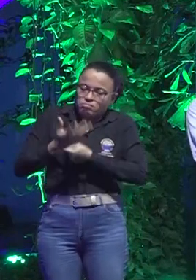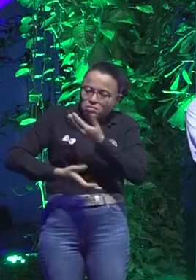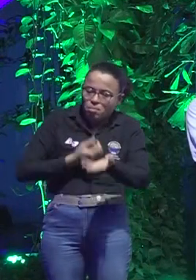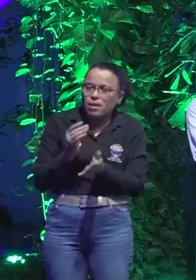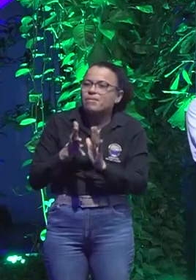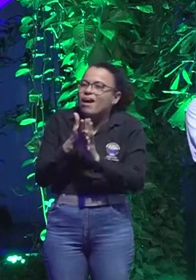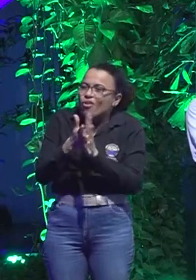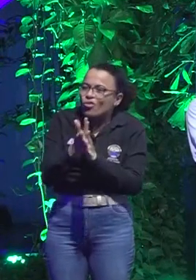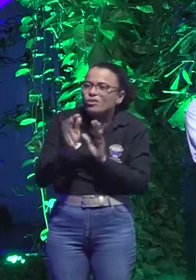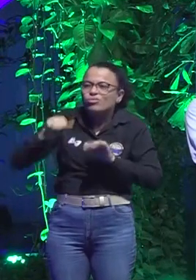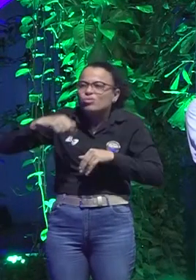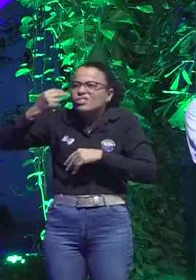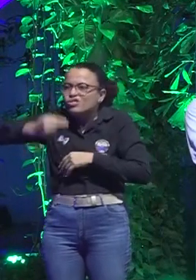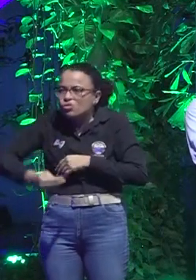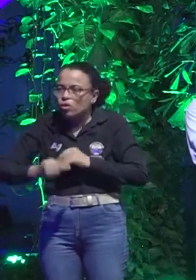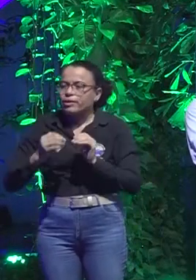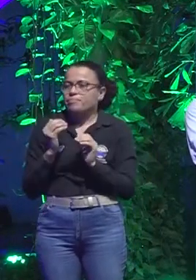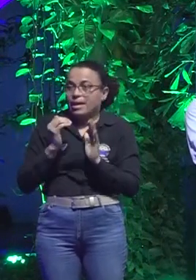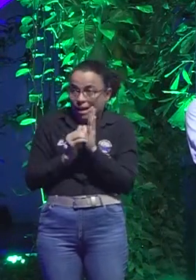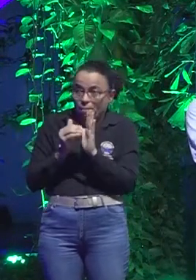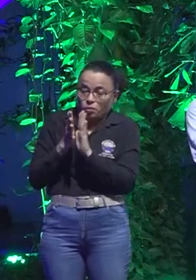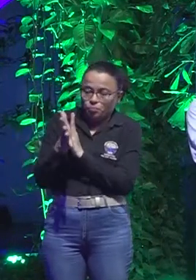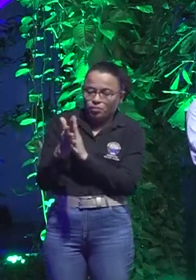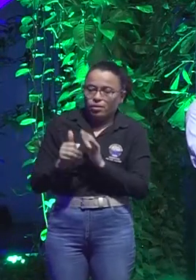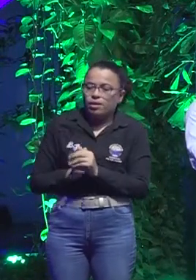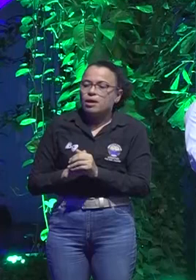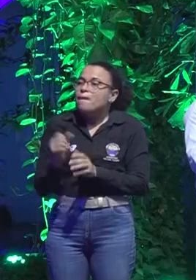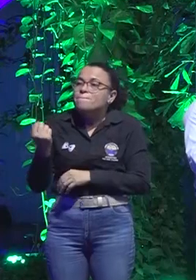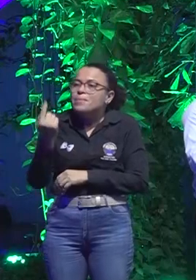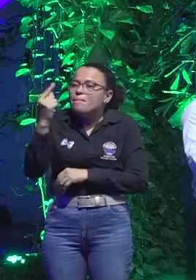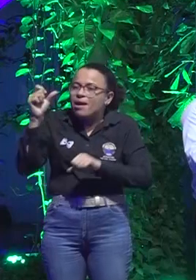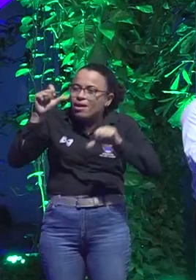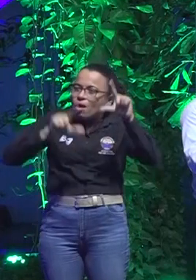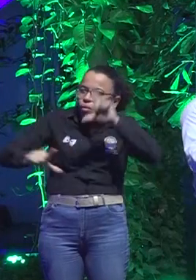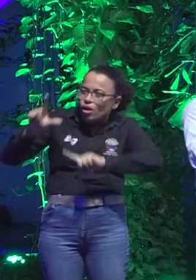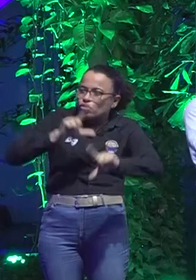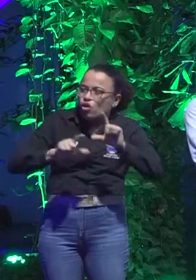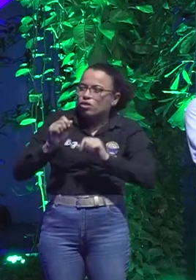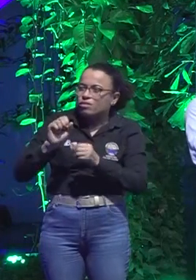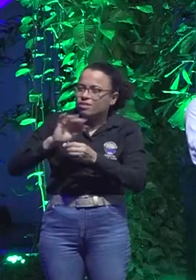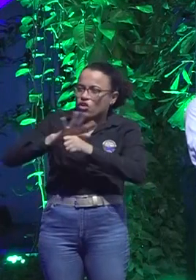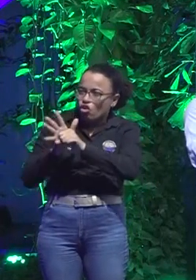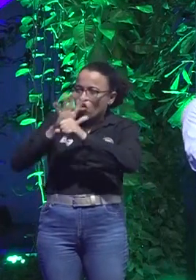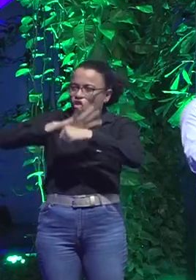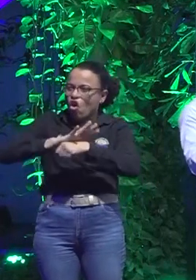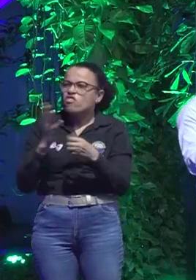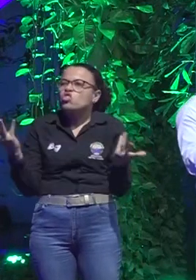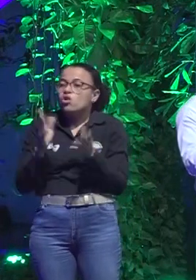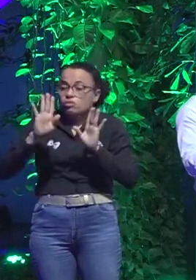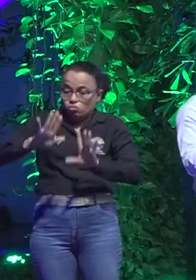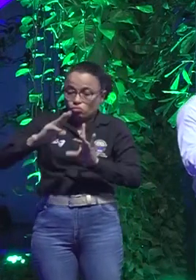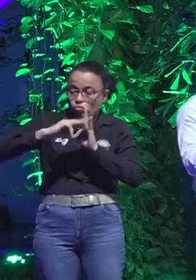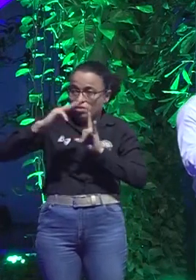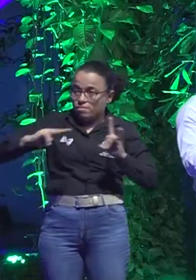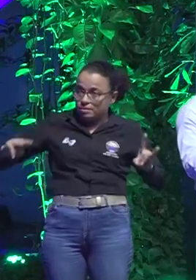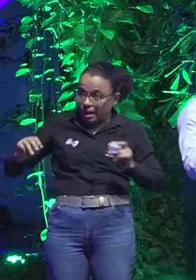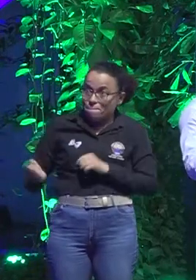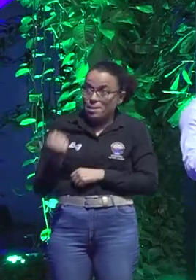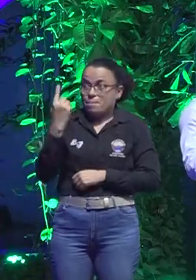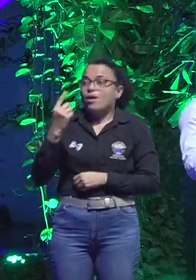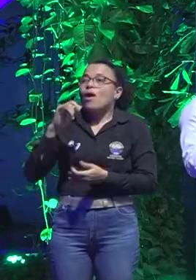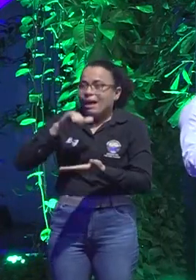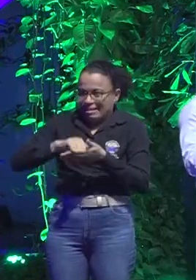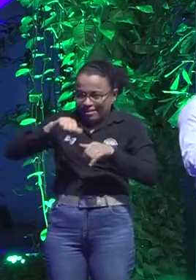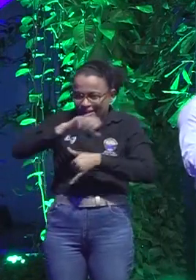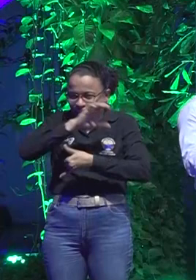entender que el primer laboratorio de COVID que se montó en el territorio fue el de la Universidad del Magdalena. Y las capacidades en biología molecular se pusieron al servicio de,